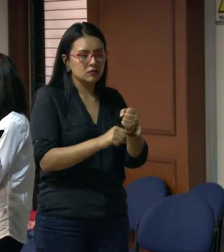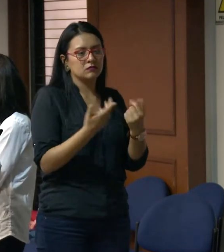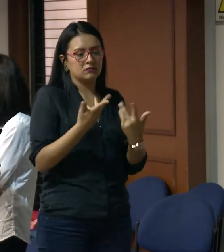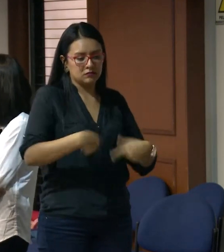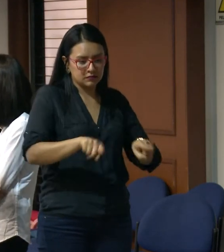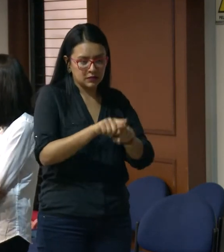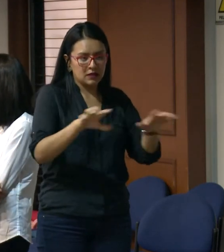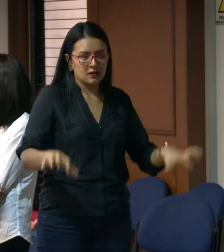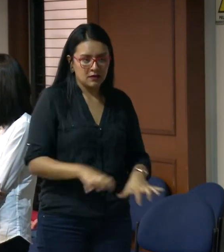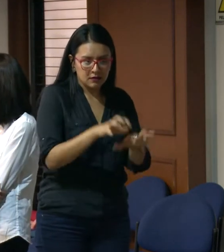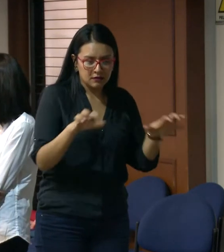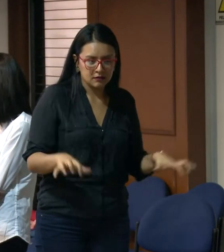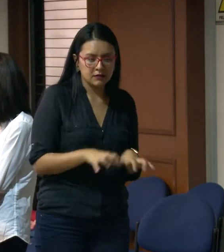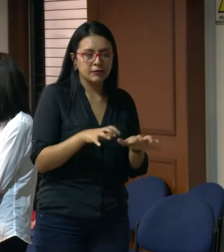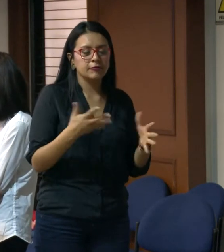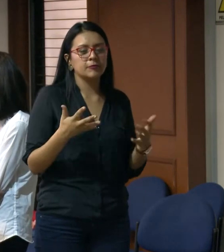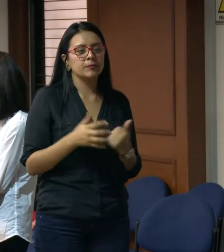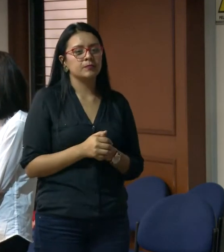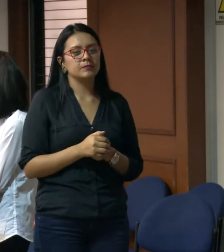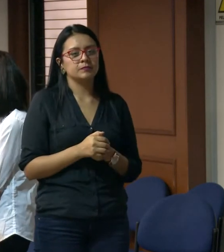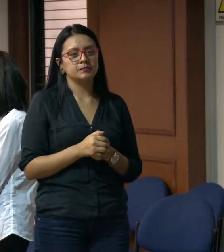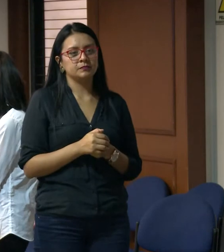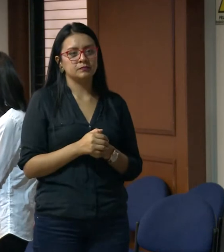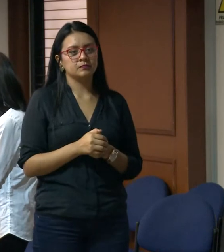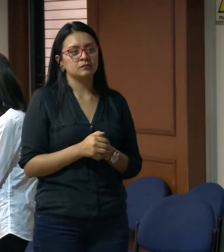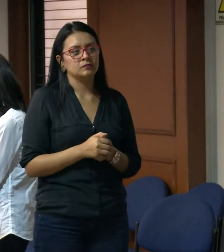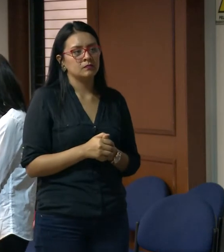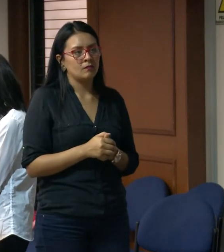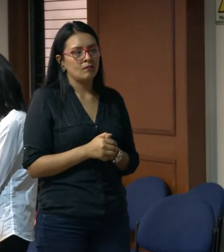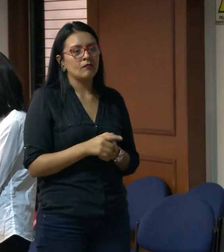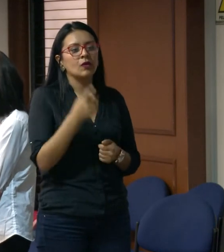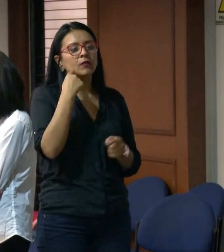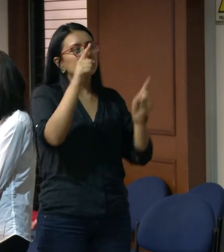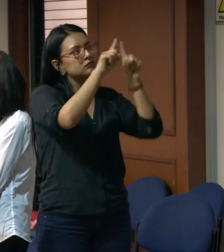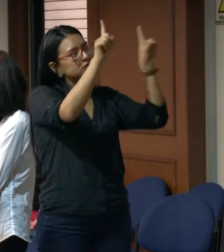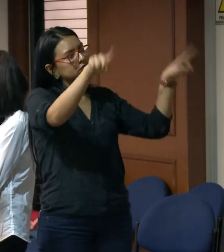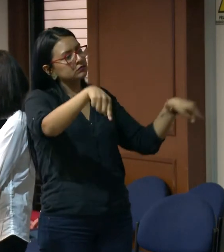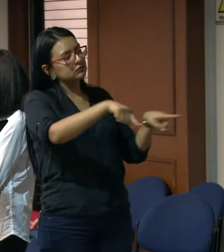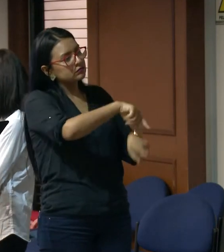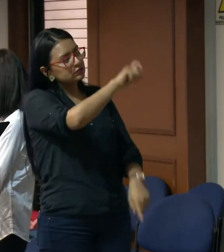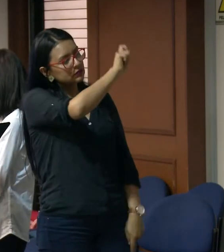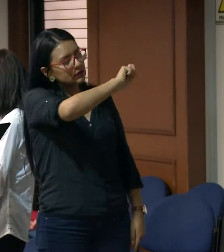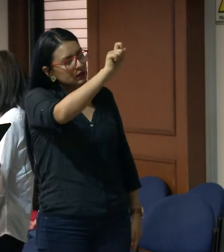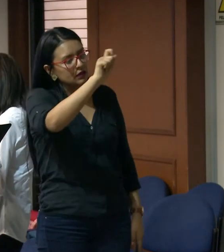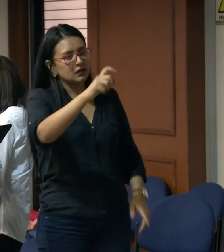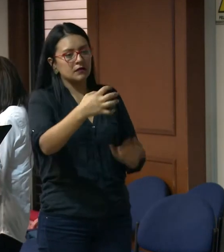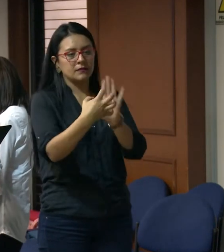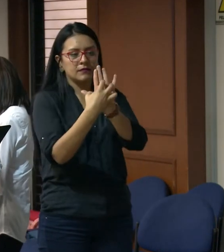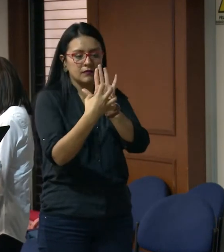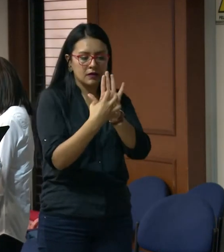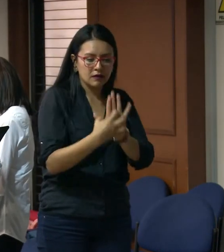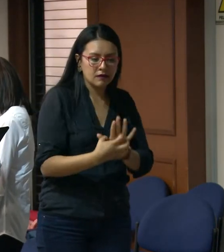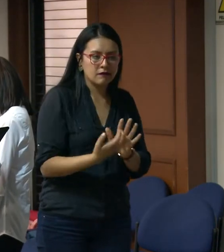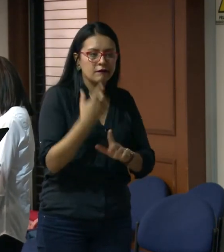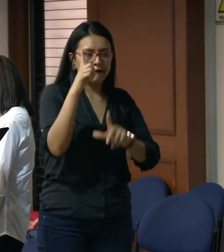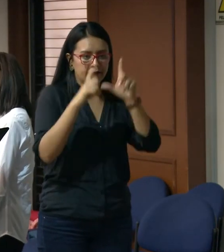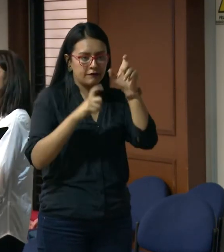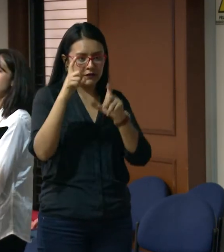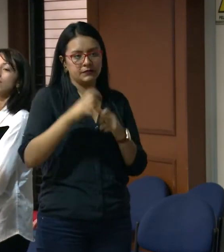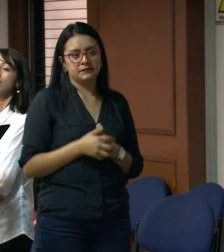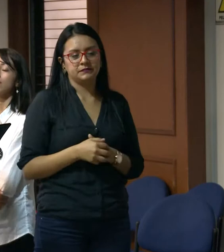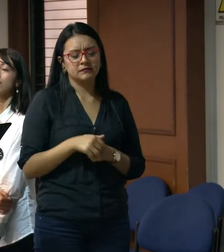de nuestras actividades, como nuestros tableros, nuestras imágenes, nuestras fotografías.